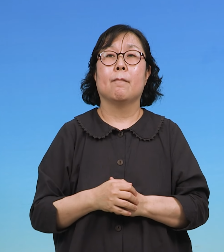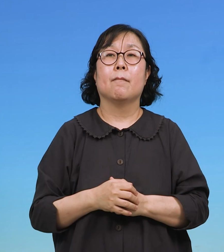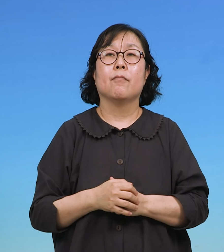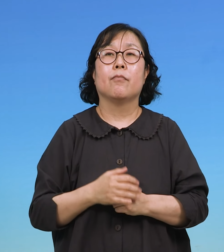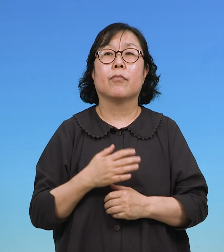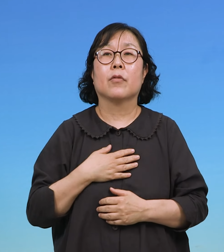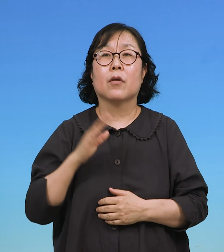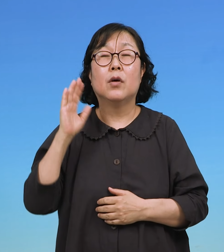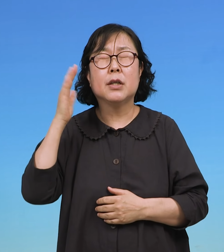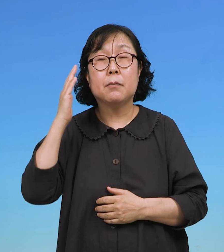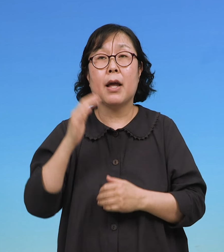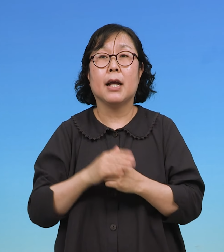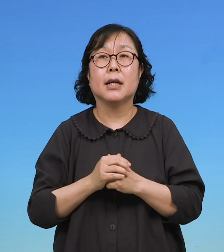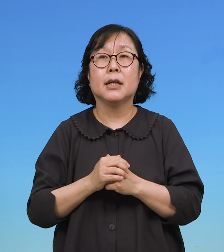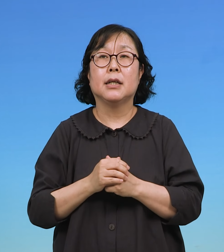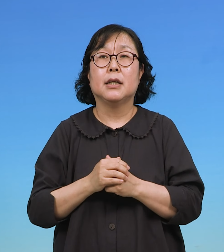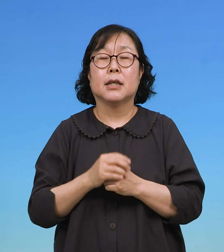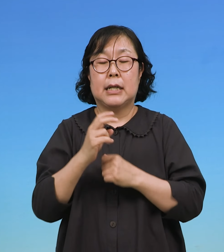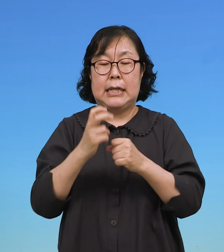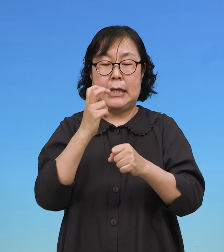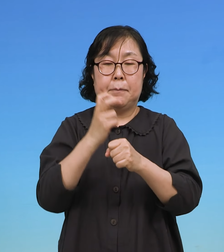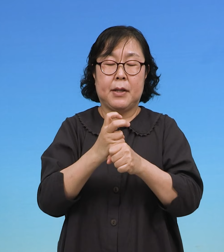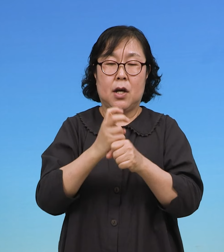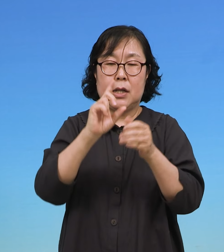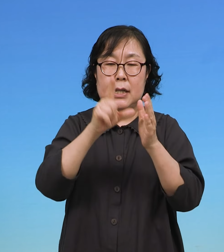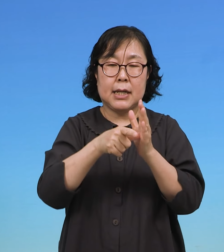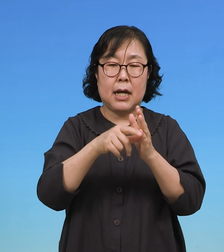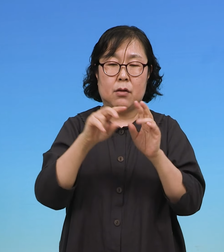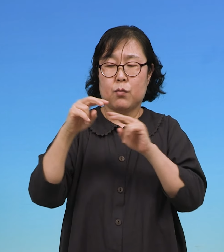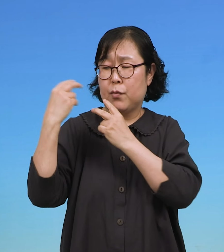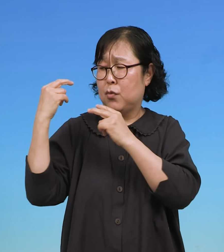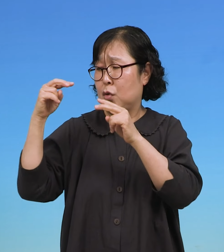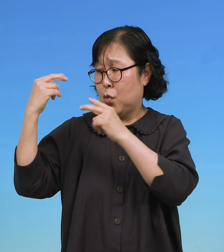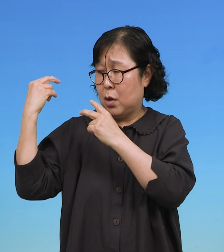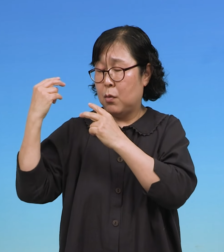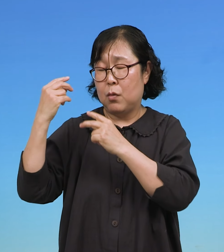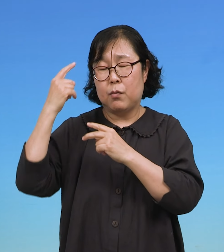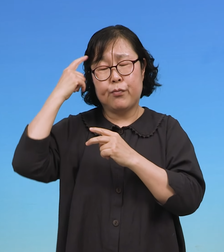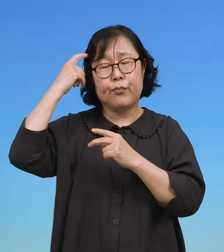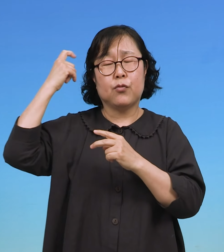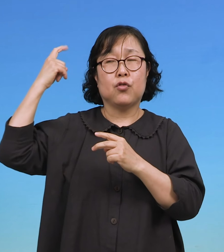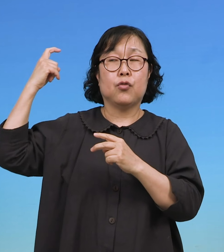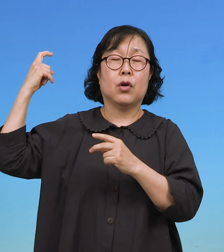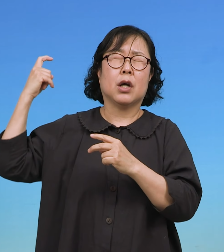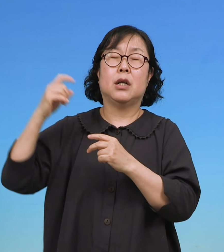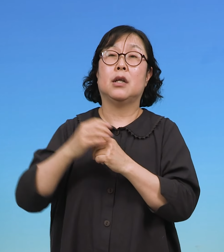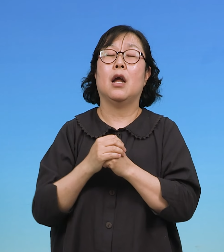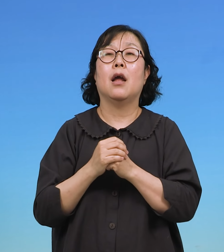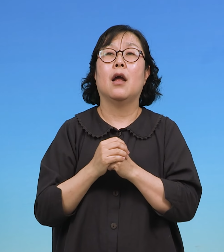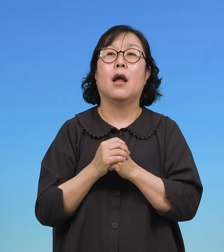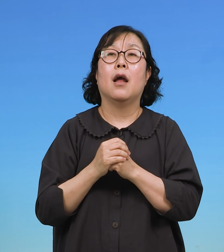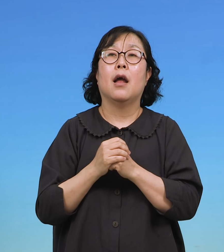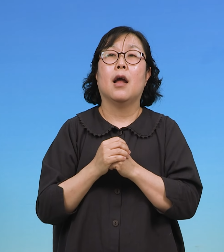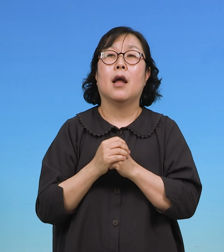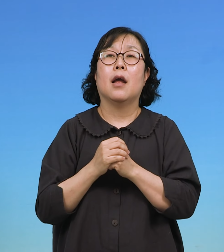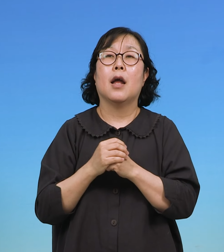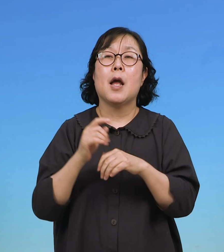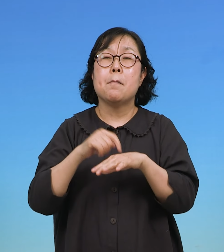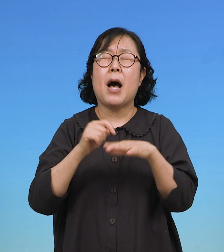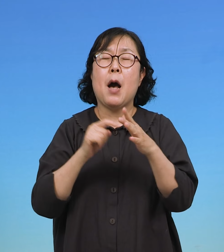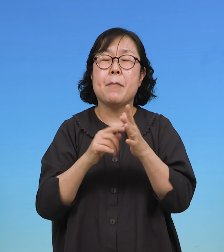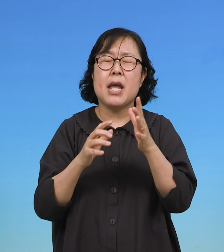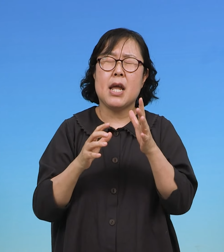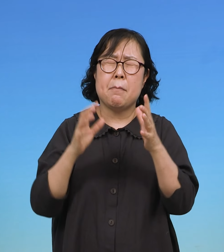저도 요즘에 자꾸 이제 지나온 20년의 세월을 되돌아보고 그런 시간을 가지는데요, 제가